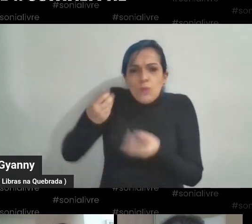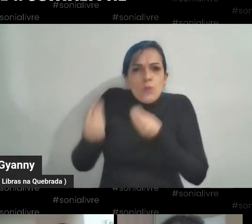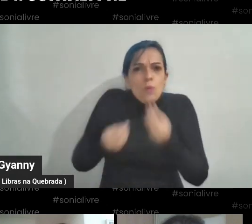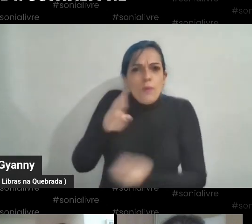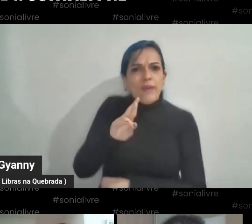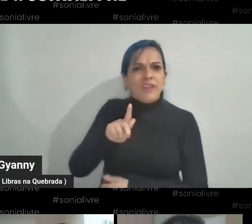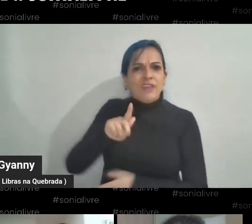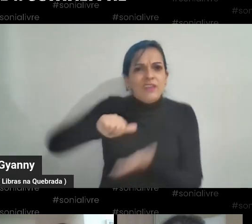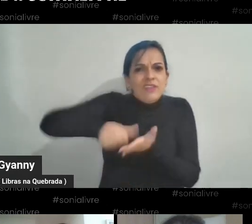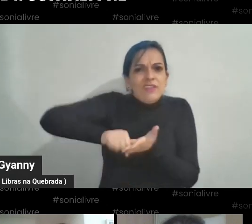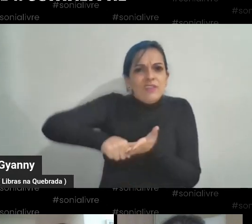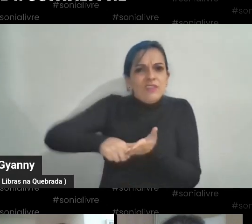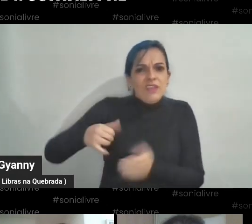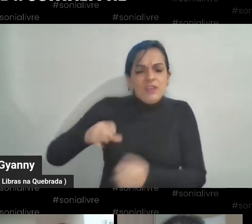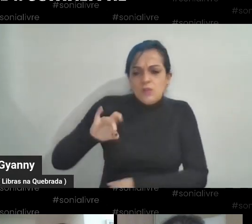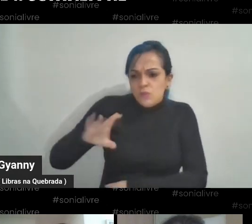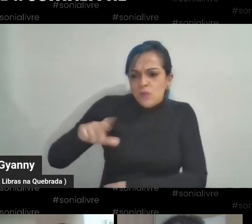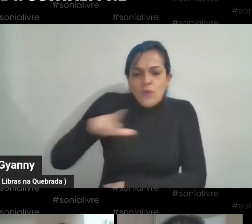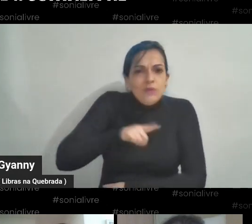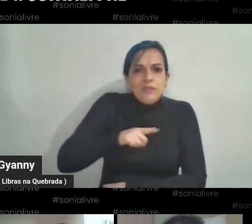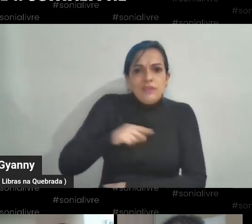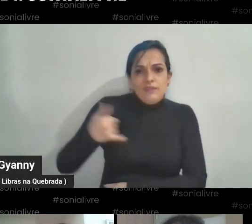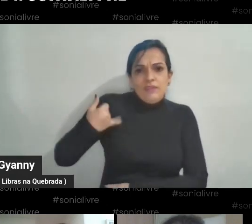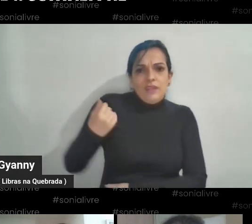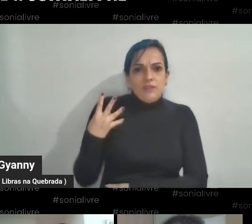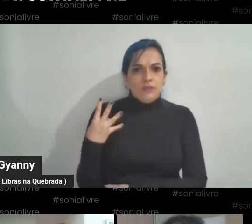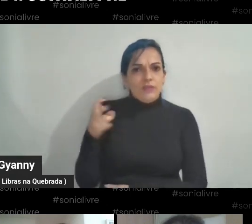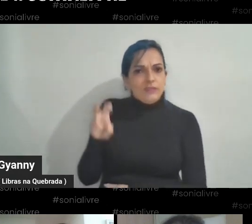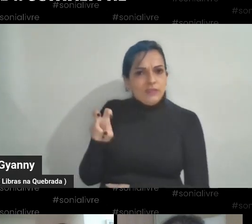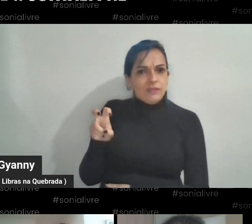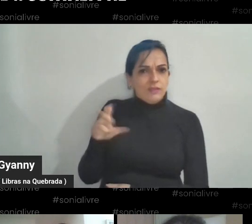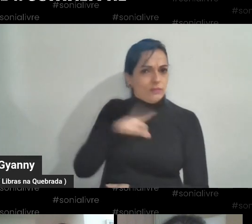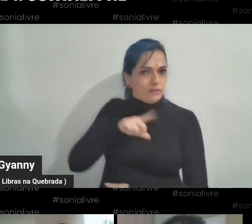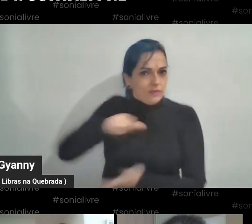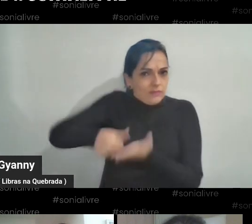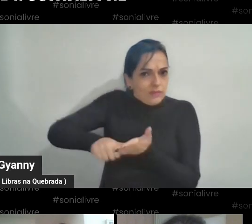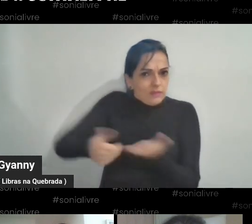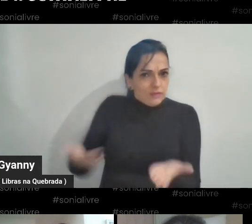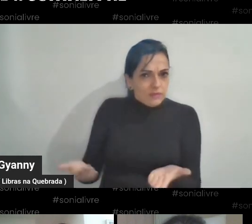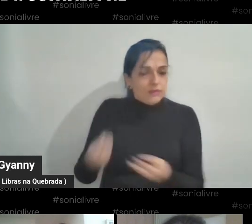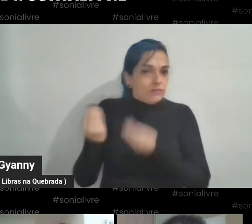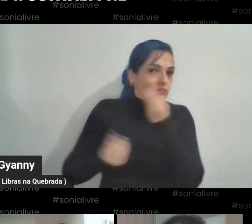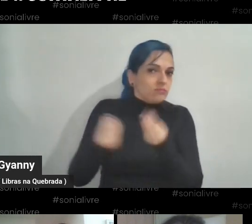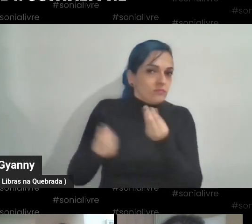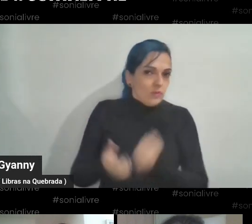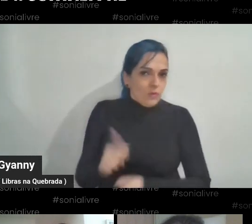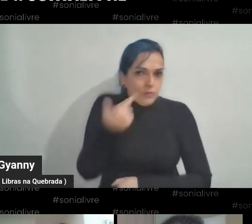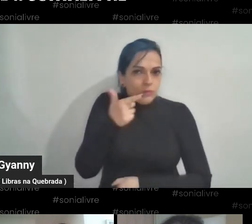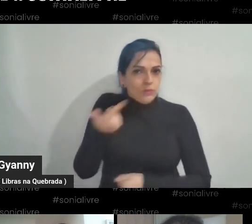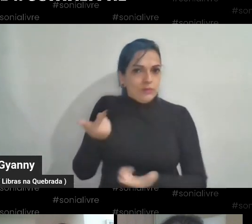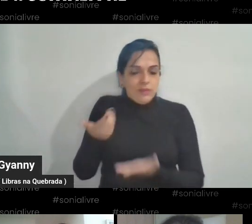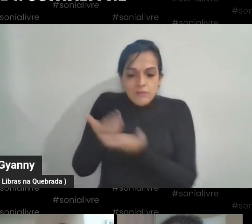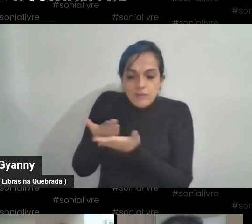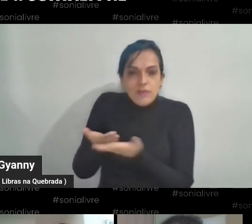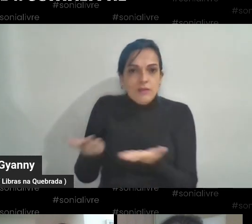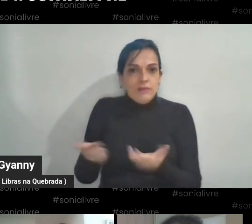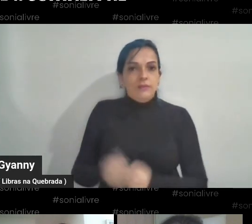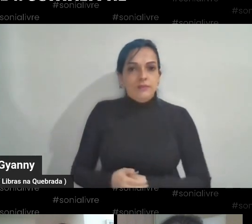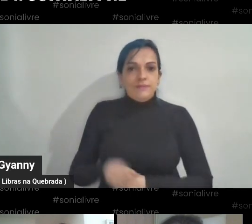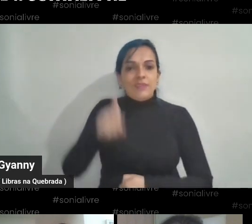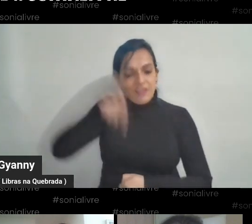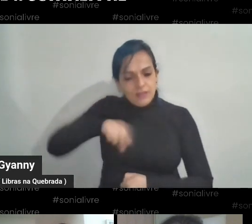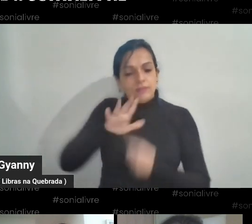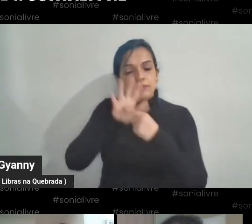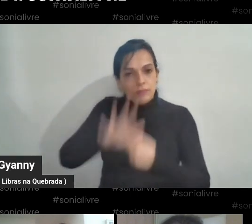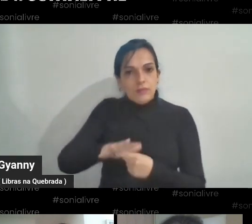uma tem pessoa com título de 45 eleitor, anos né? não tinha RG, não tinha atendimento no SUS, então é uma clara manipulação, né, de que